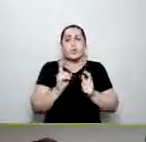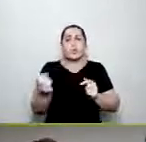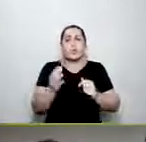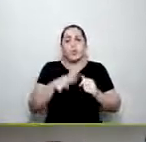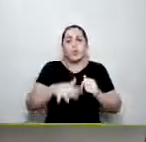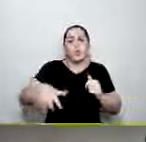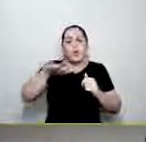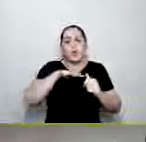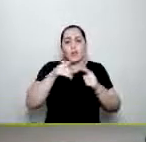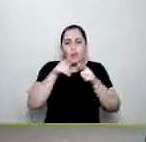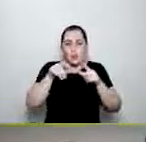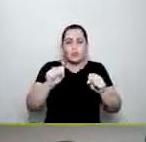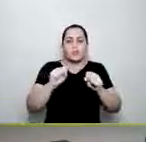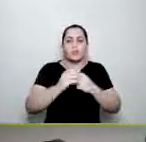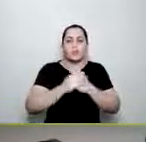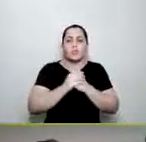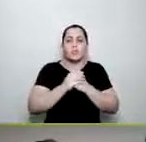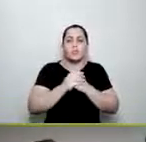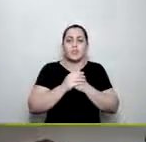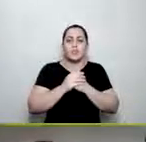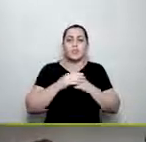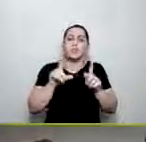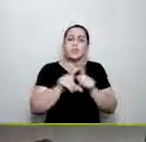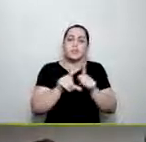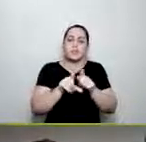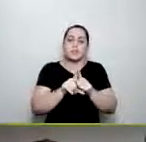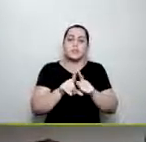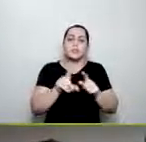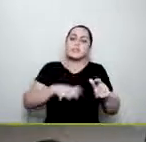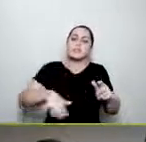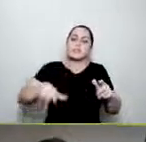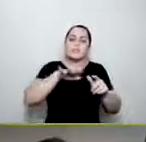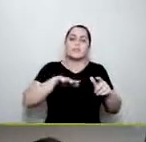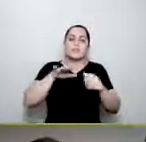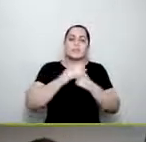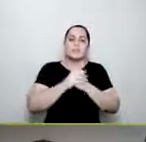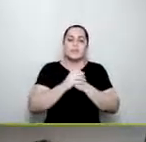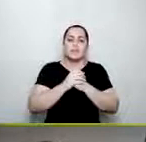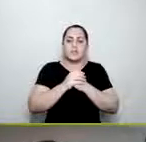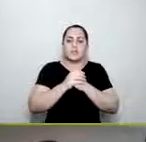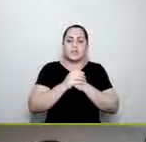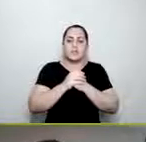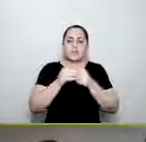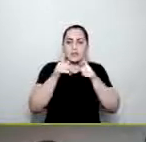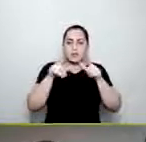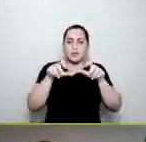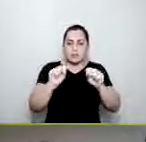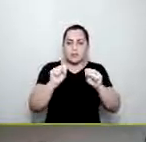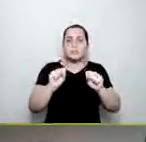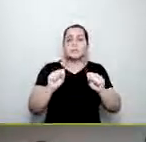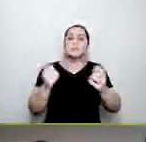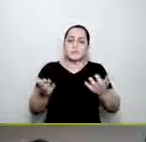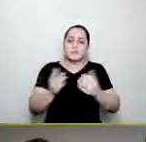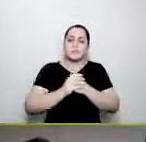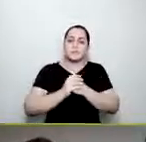não mais tão novo campo da linguística, que é a documentação linguística, para aí sim falar para o assunto propriamente